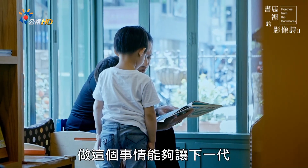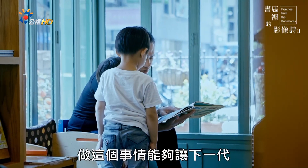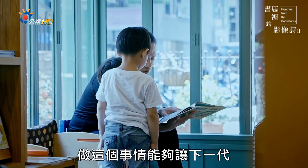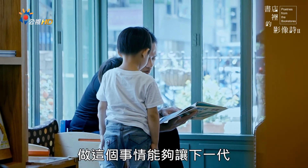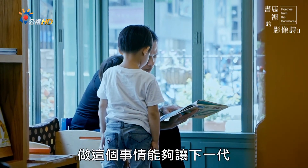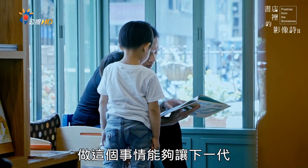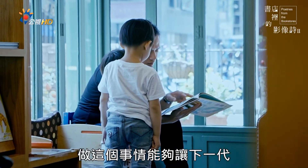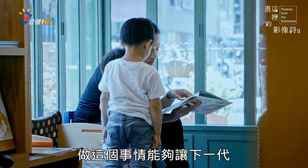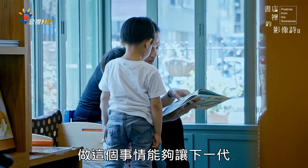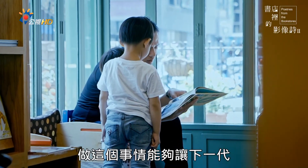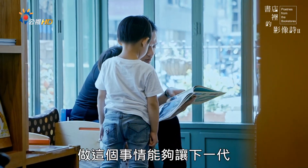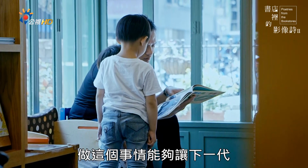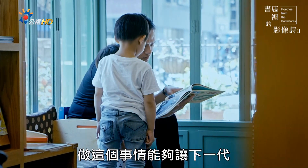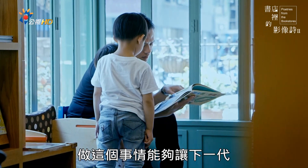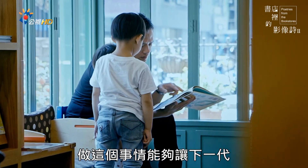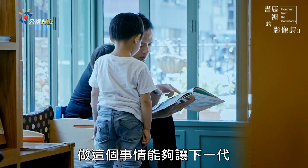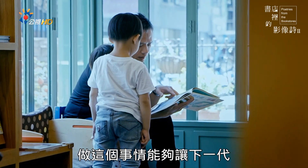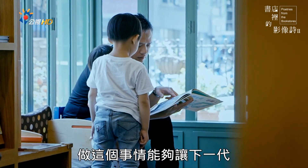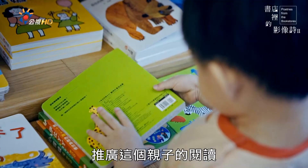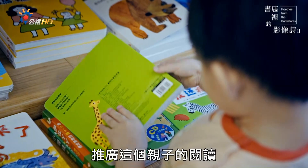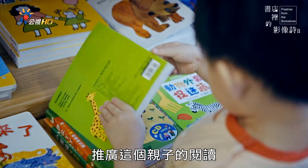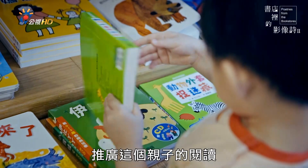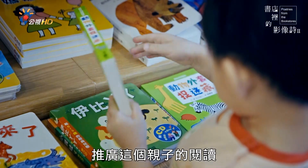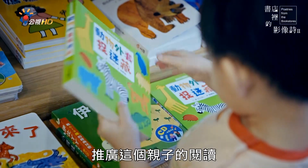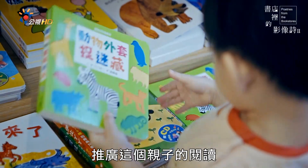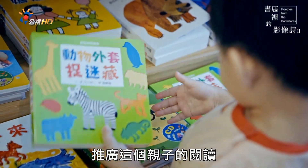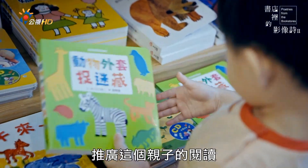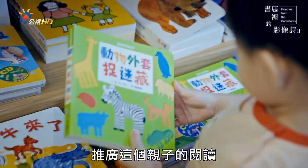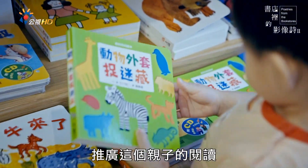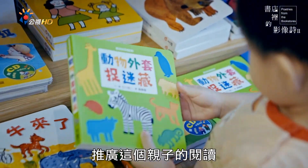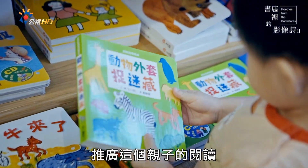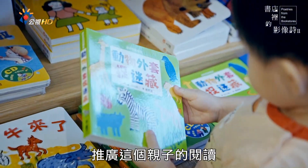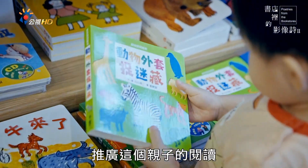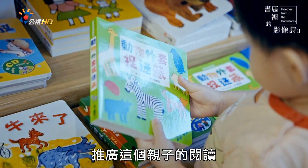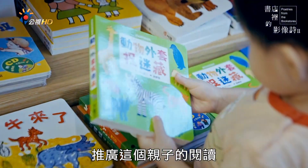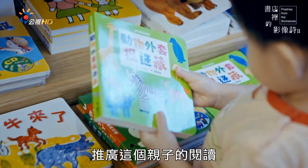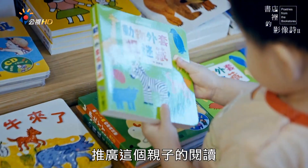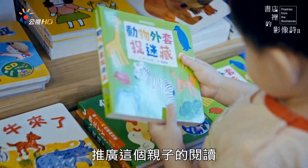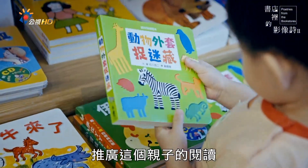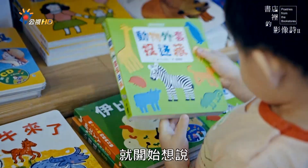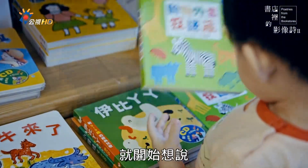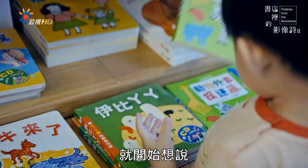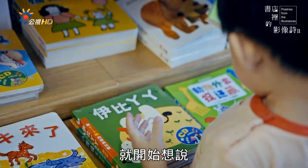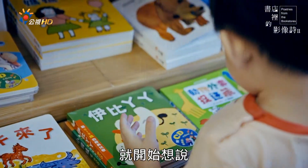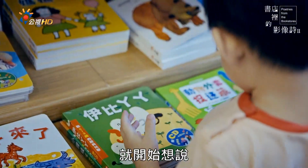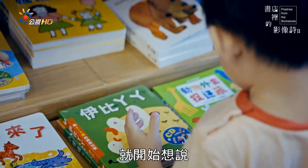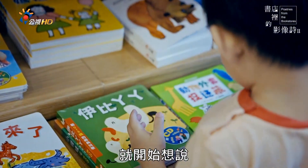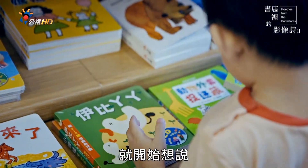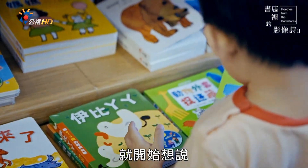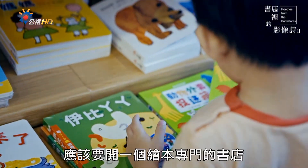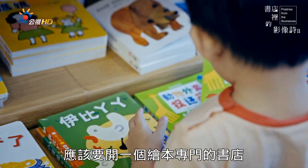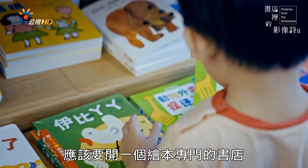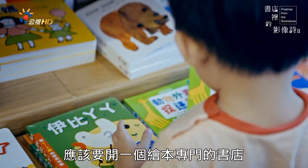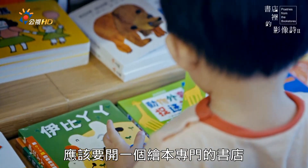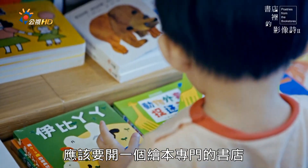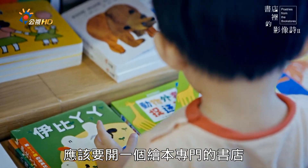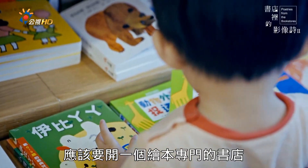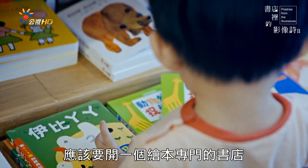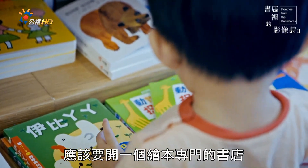做这行代志，当好下一代推广这个亲子的那个阅读，那就开始想说啊。应该要开一个